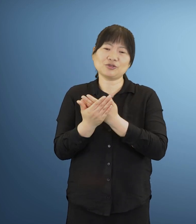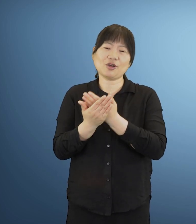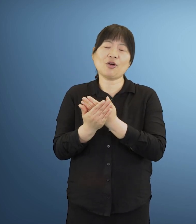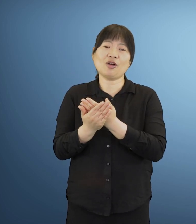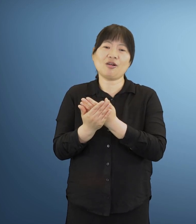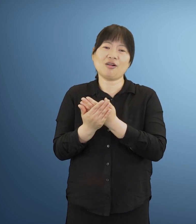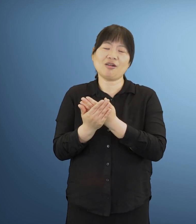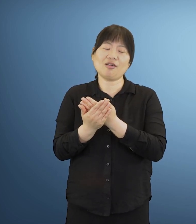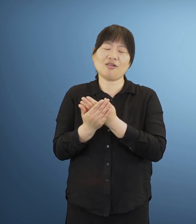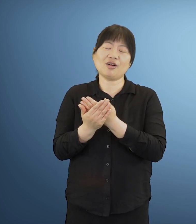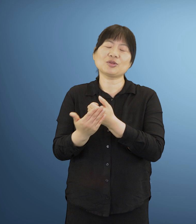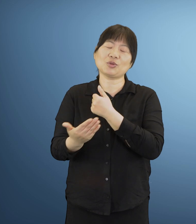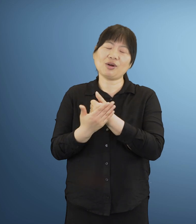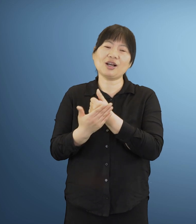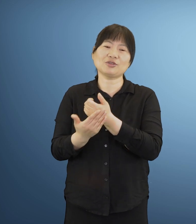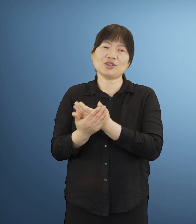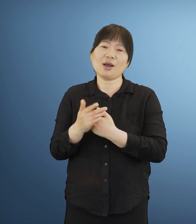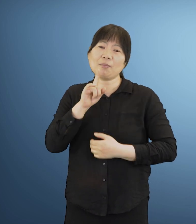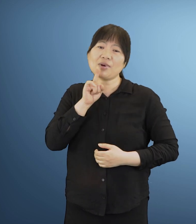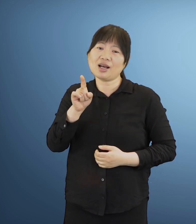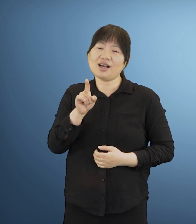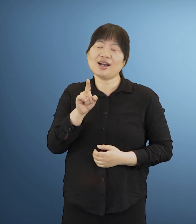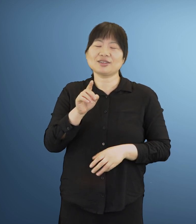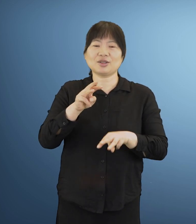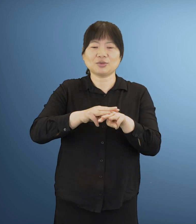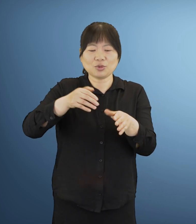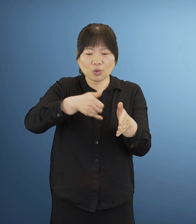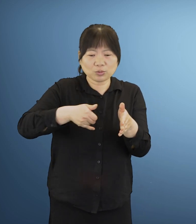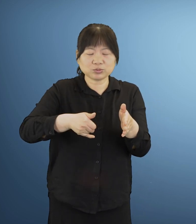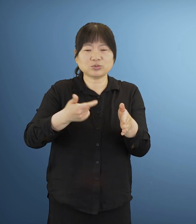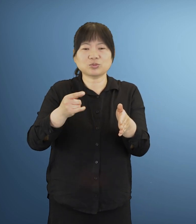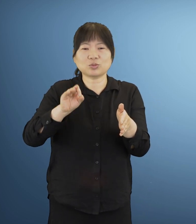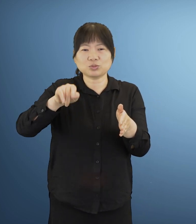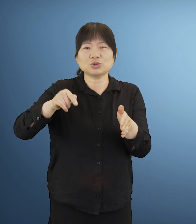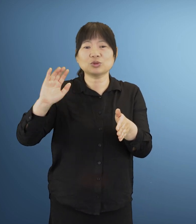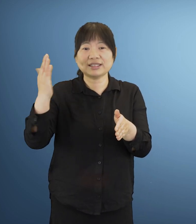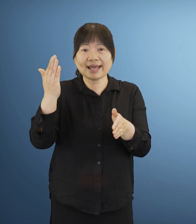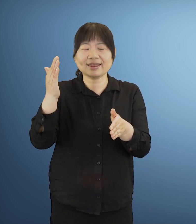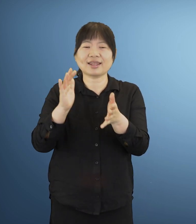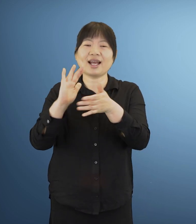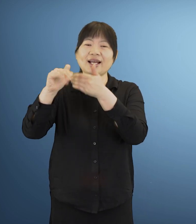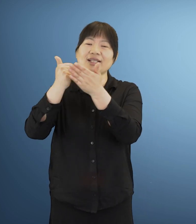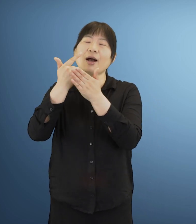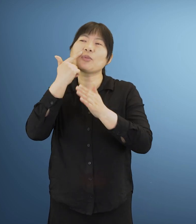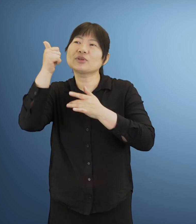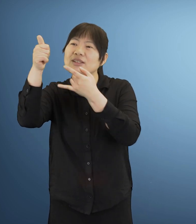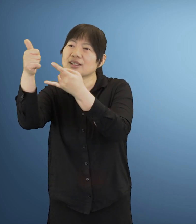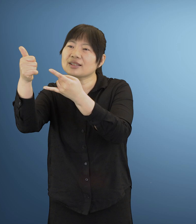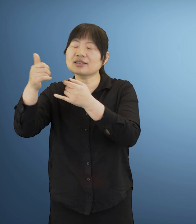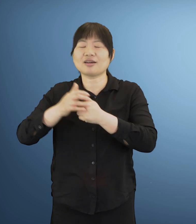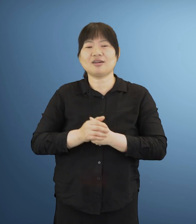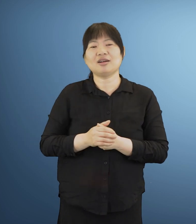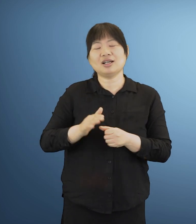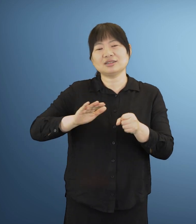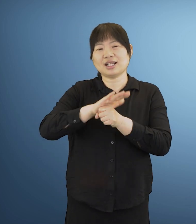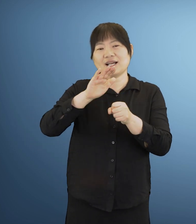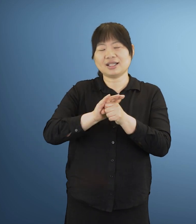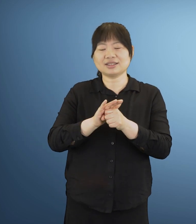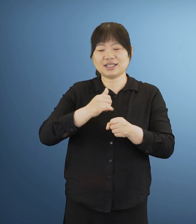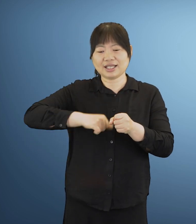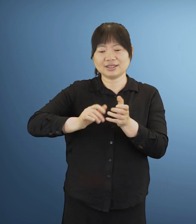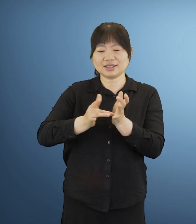해주세요? 그러면 농부께서 농부의 우리를 사랑하시는 아들 독생자를 이